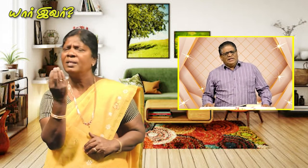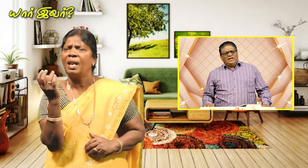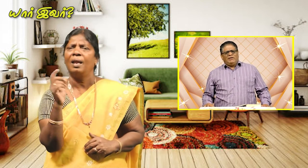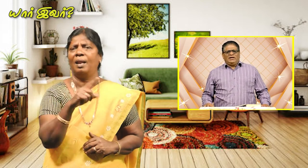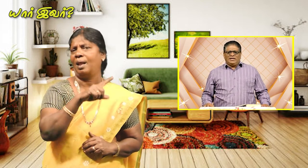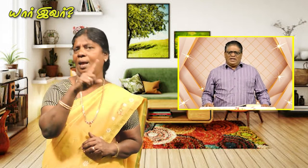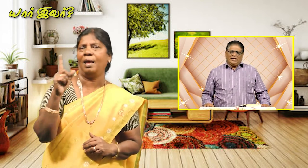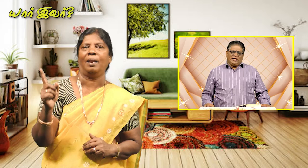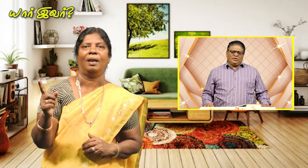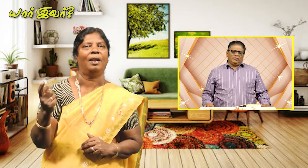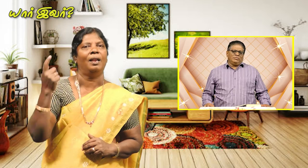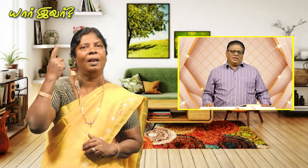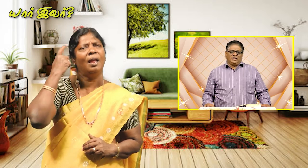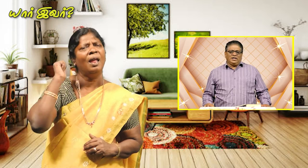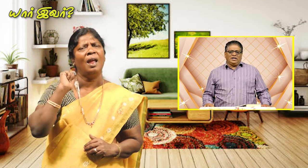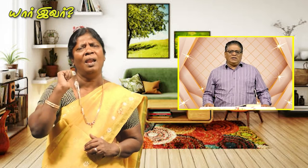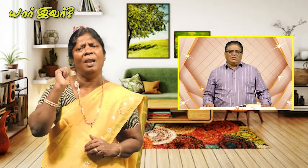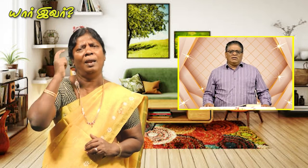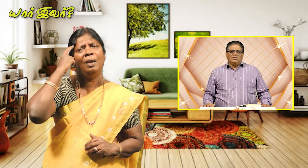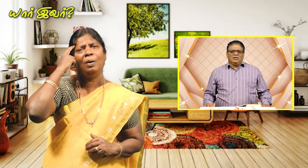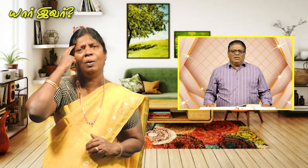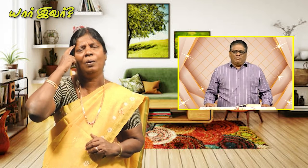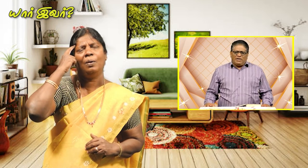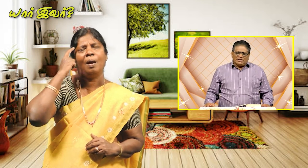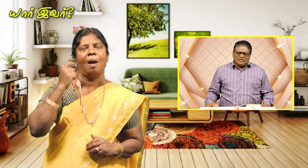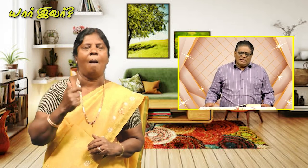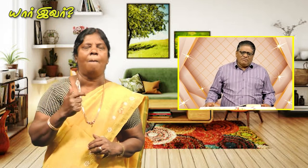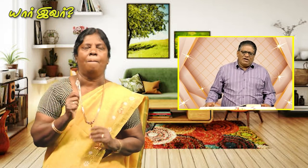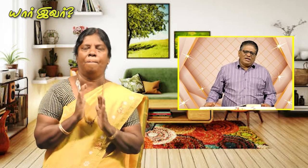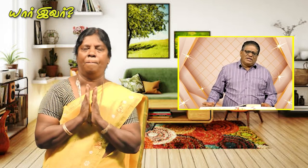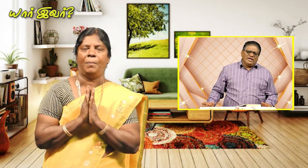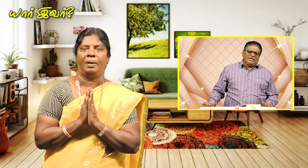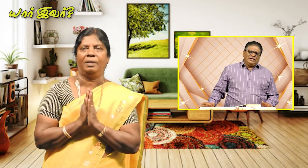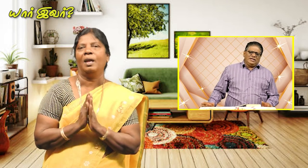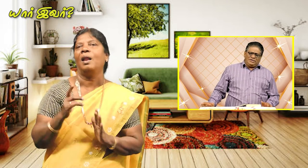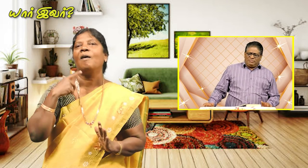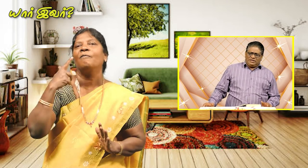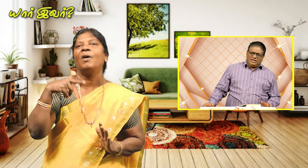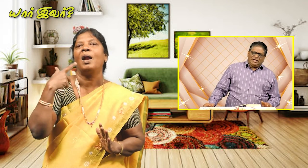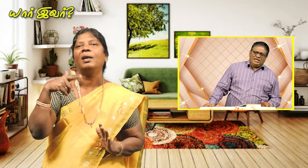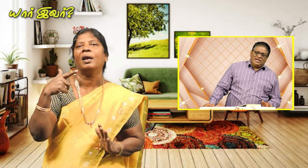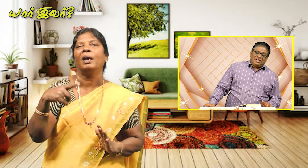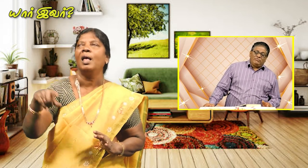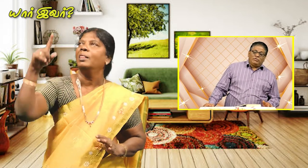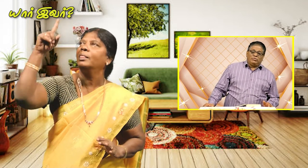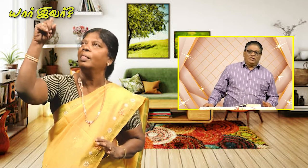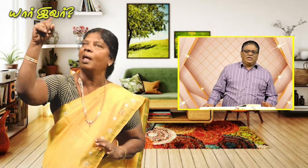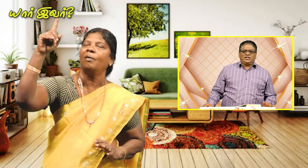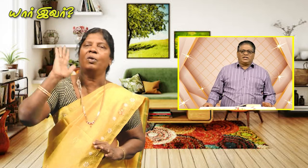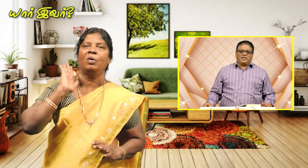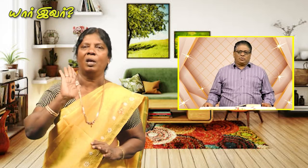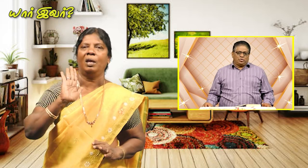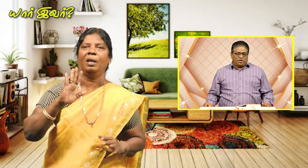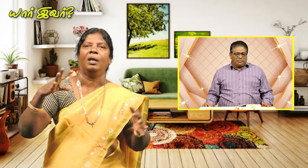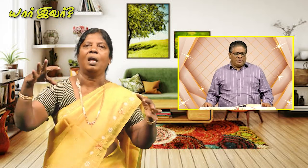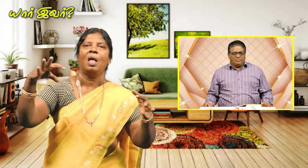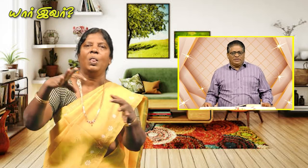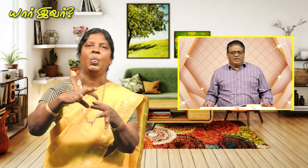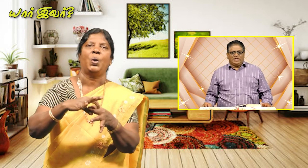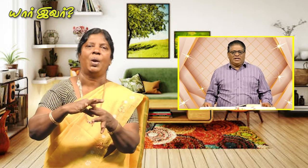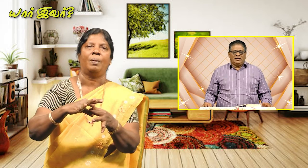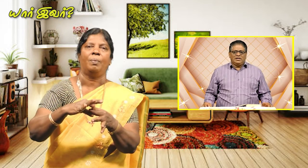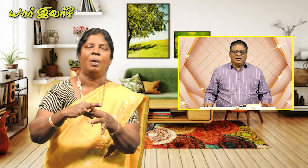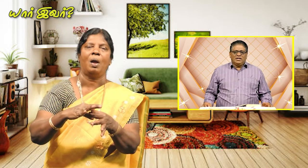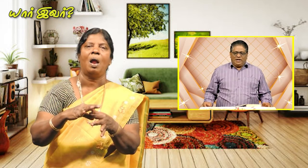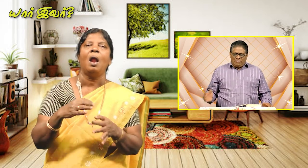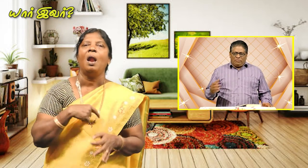நேரங்களில் நாம் என்ன நினைக்கிறோம் என்றால், பக்தி வாழ்க்கை என்பதே, இறைவனோடு இருக்கிற தொடர்பு